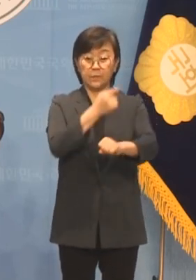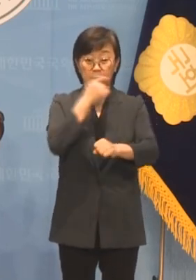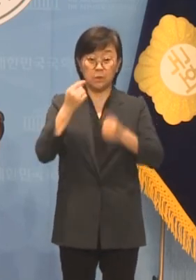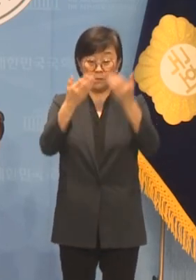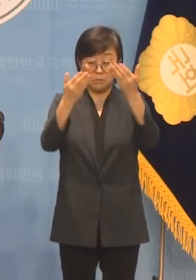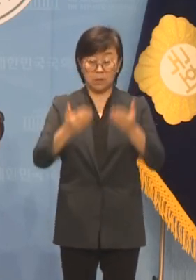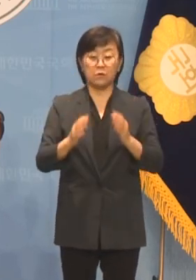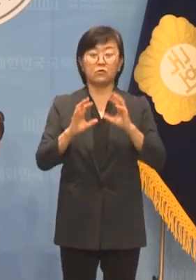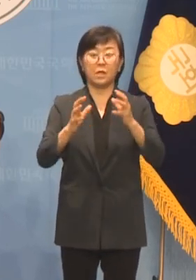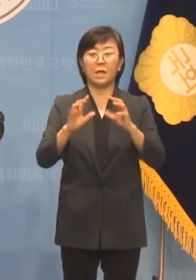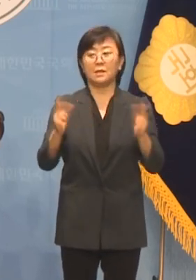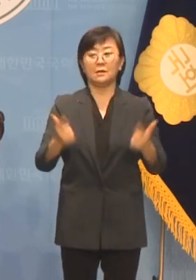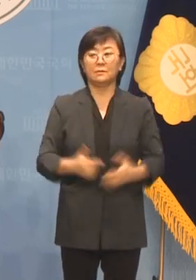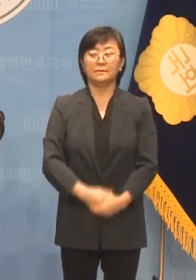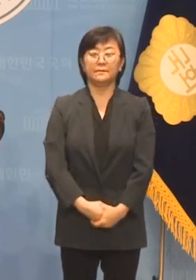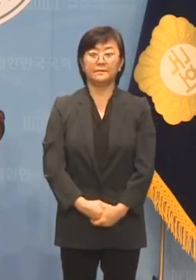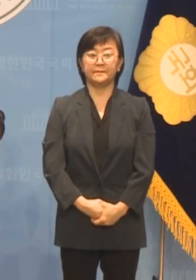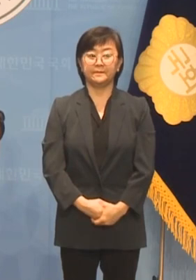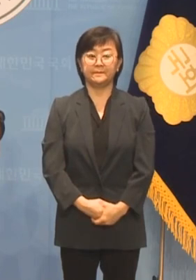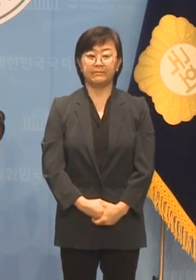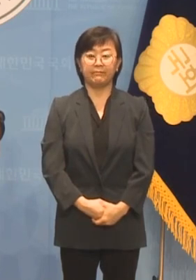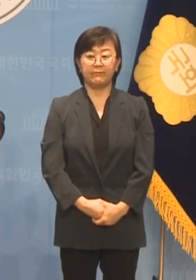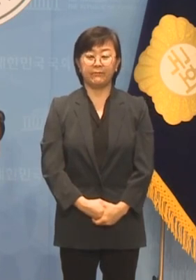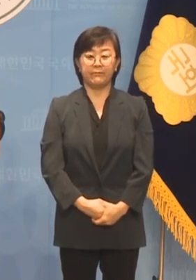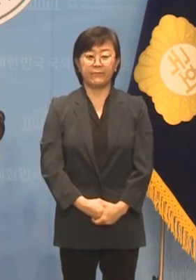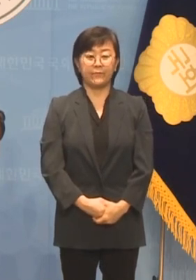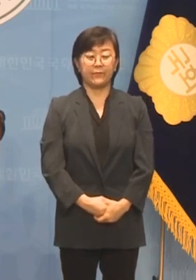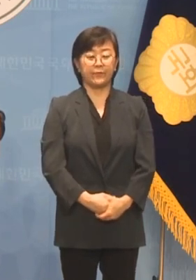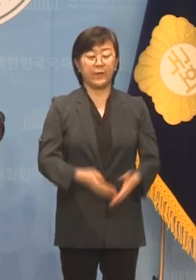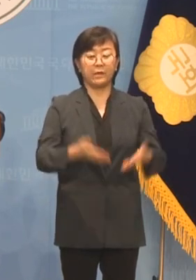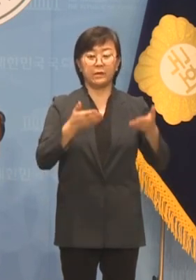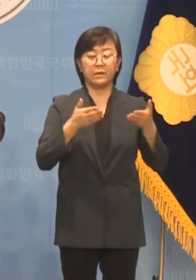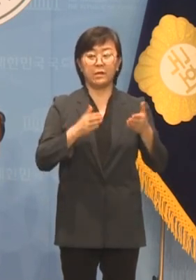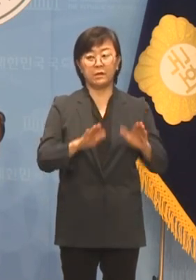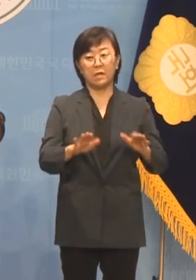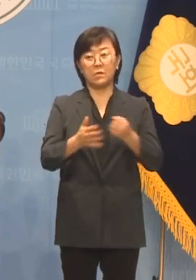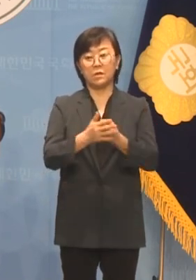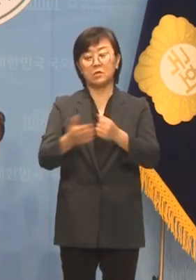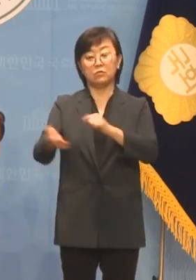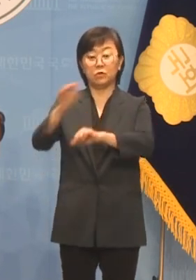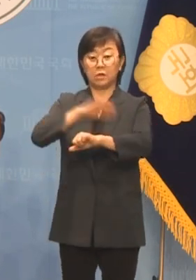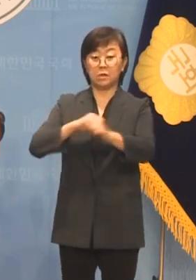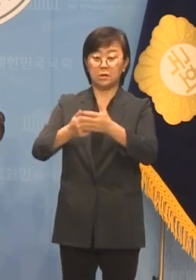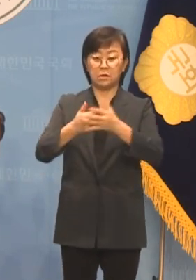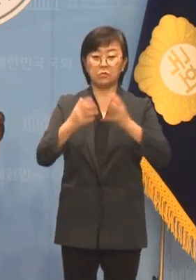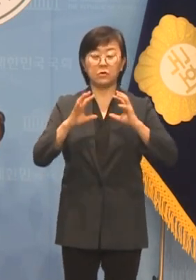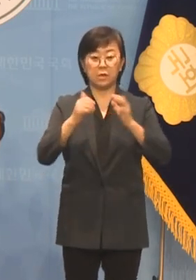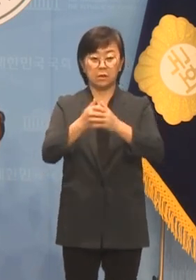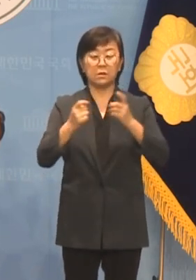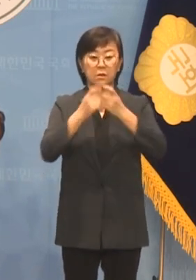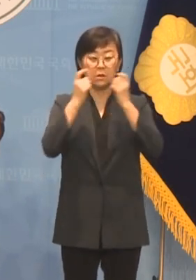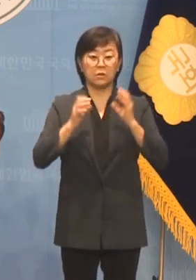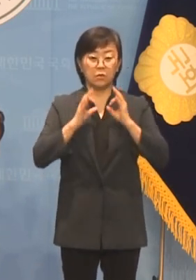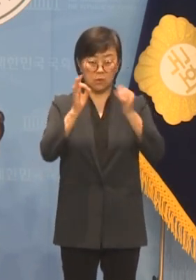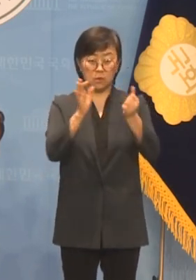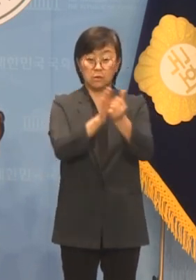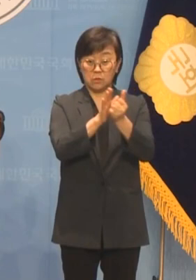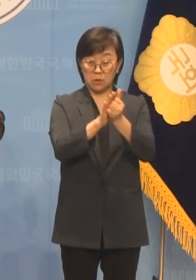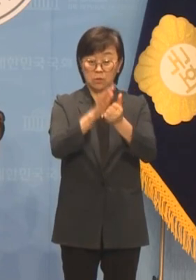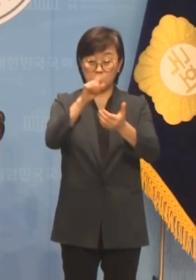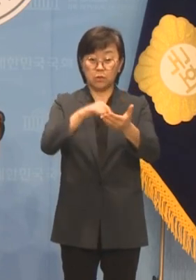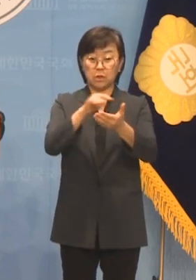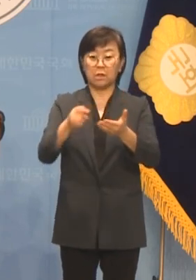보장되는 국가가 아닙니다. 요람에서 무덤까지 국가가 개인의 노력을 응원하고